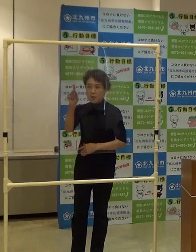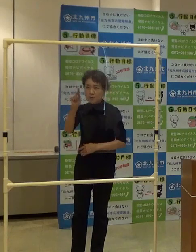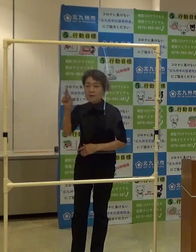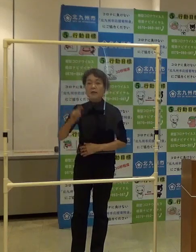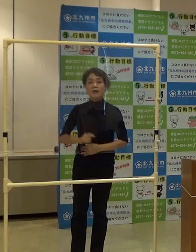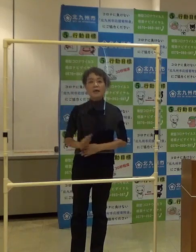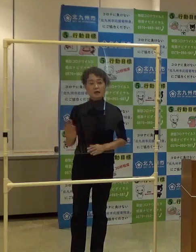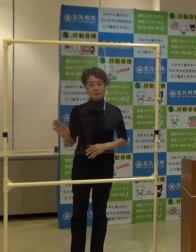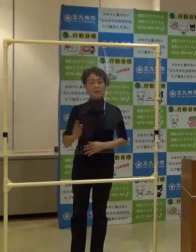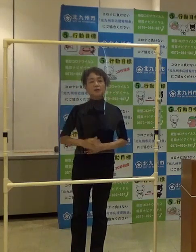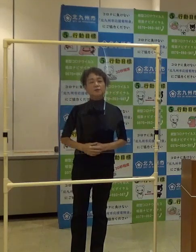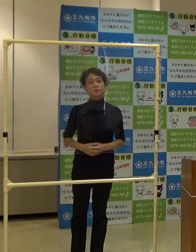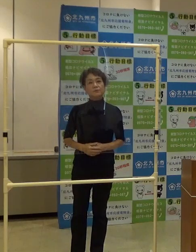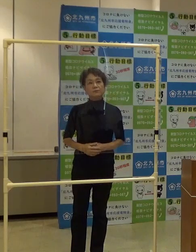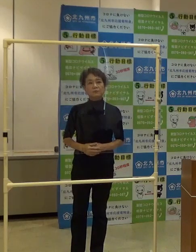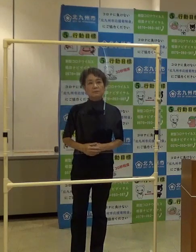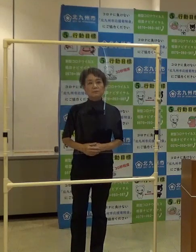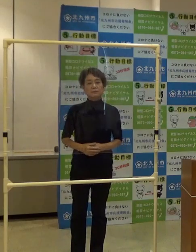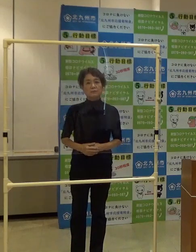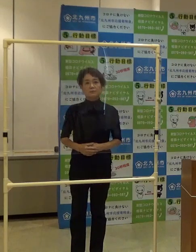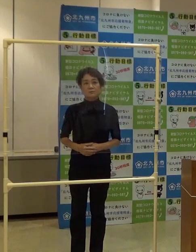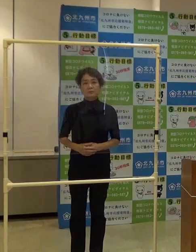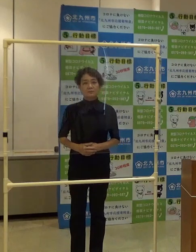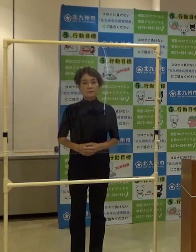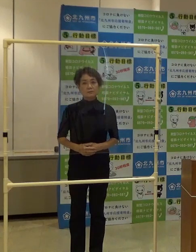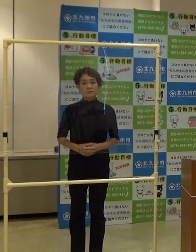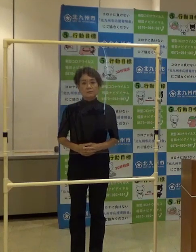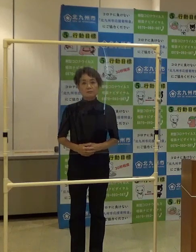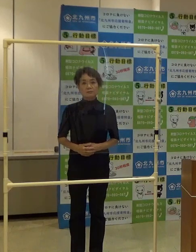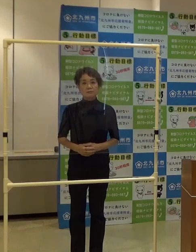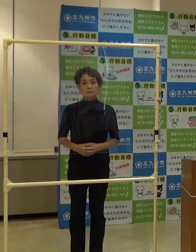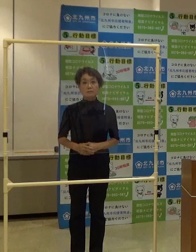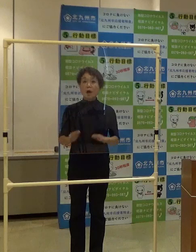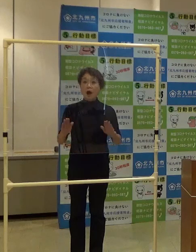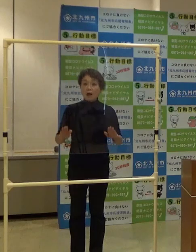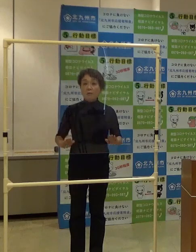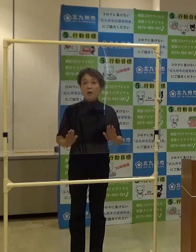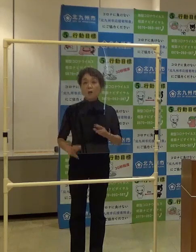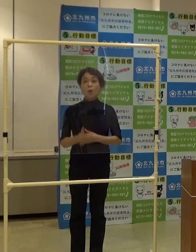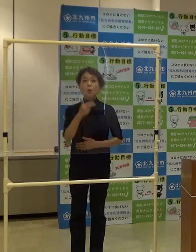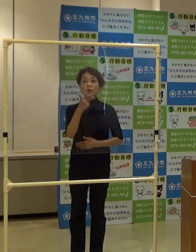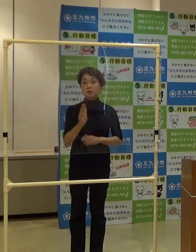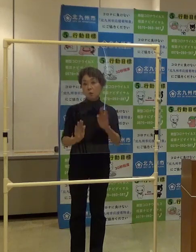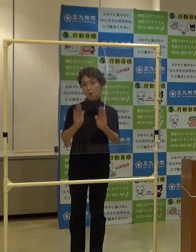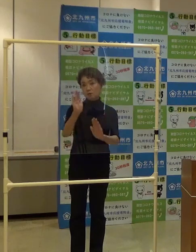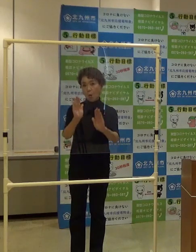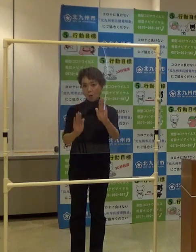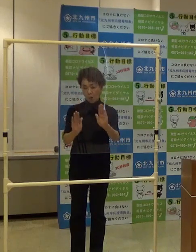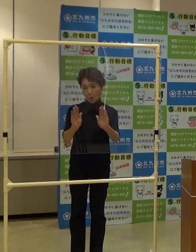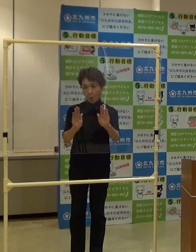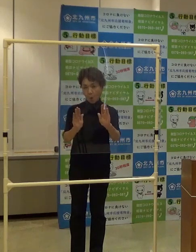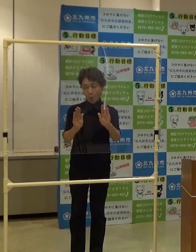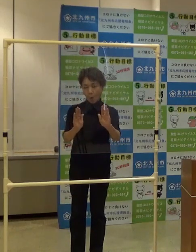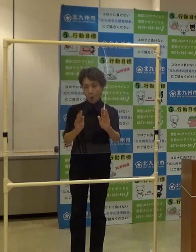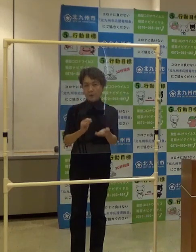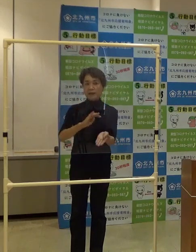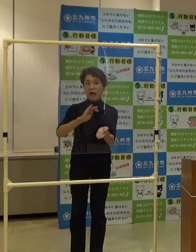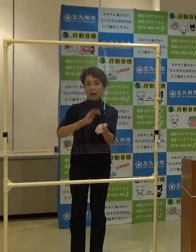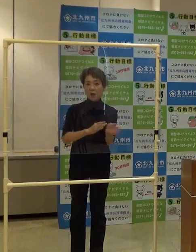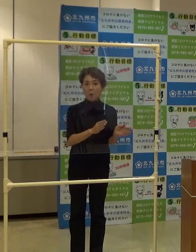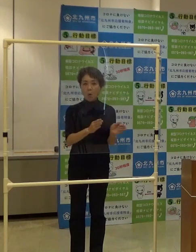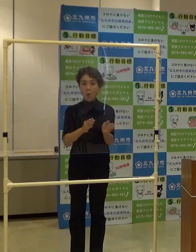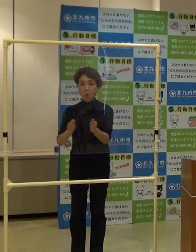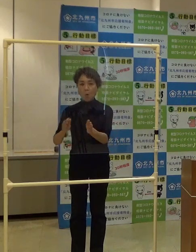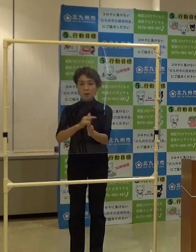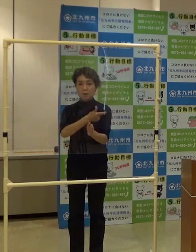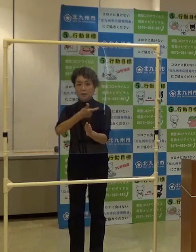たところであります。そこで現在の本市の感染状況、また医療提供体制